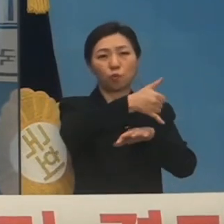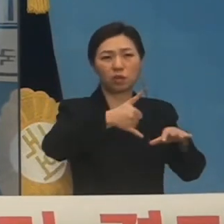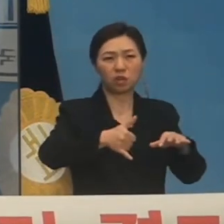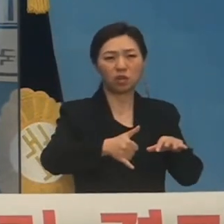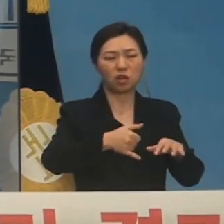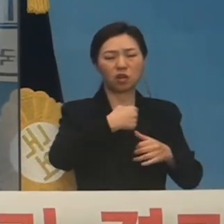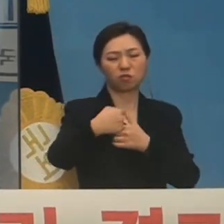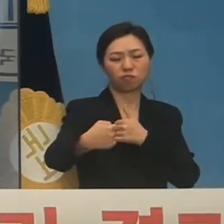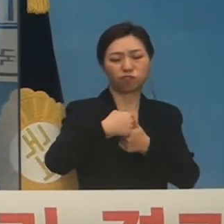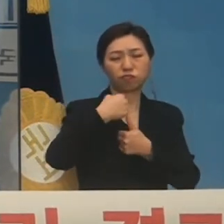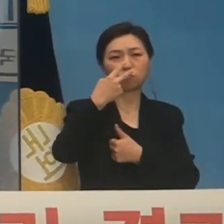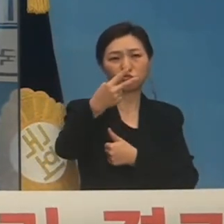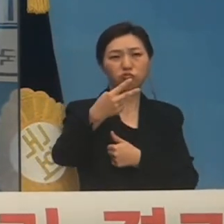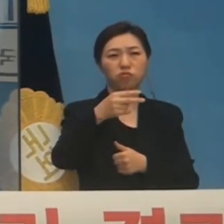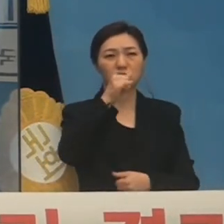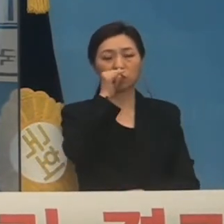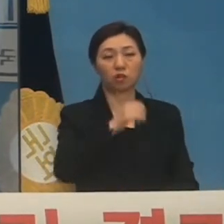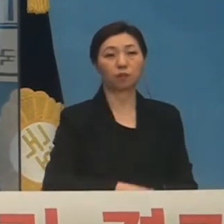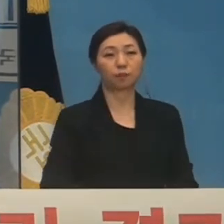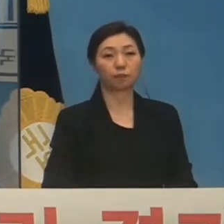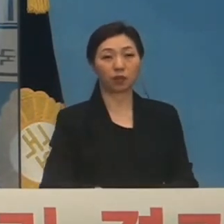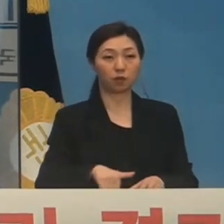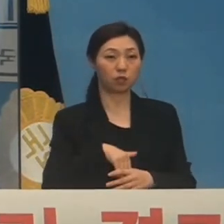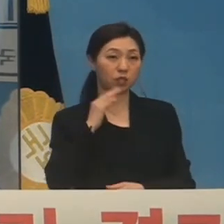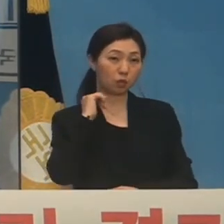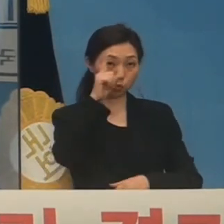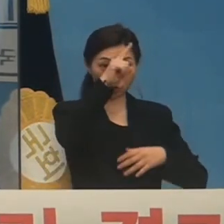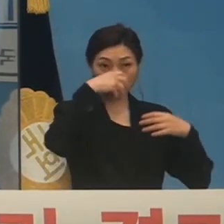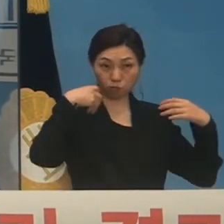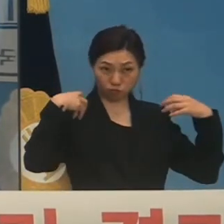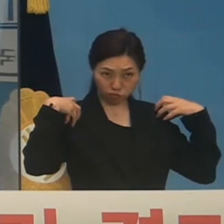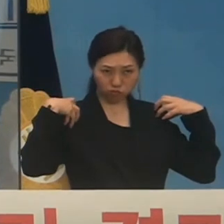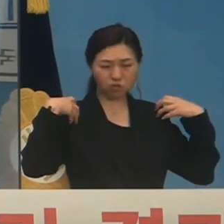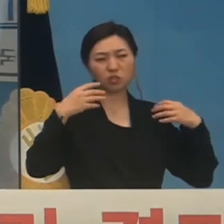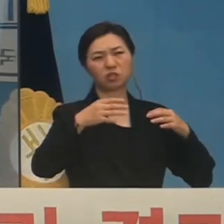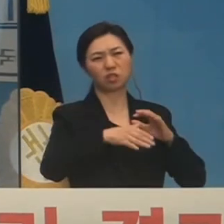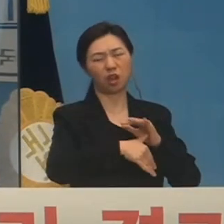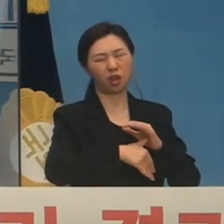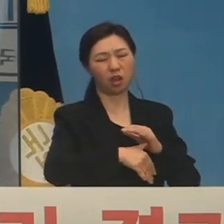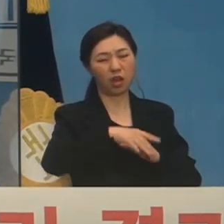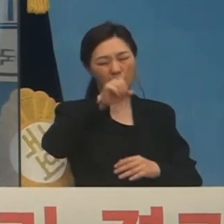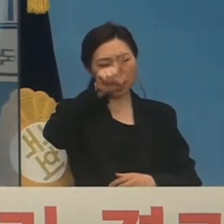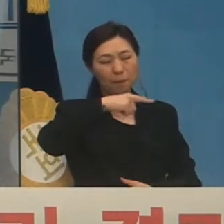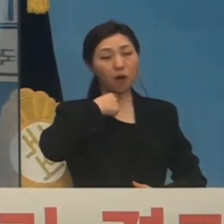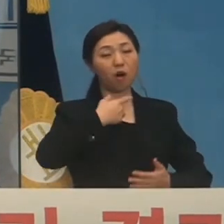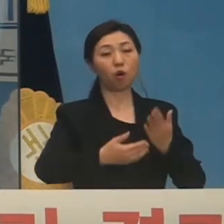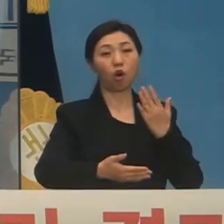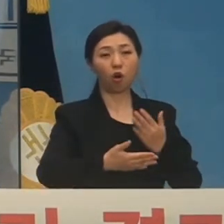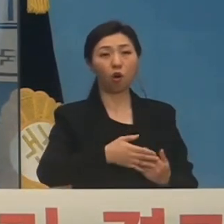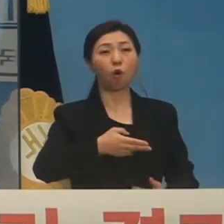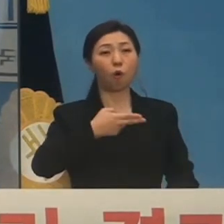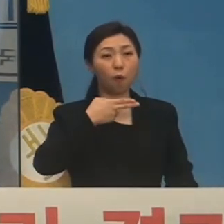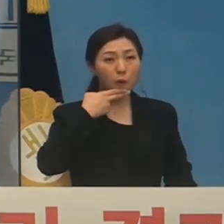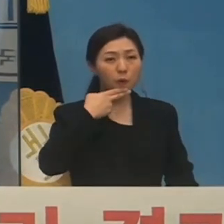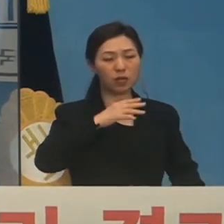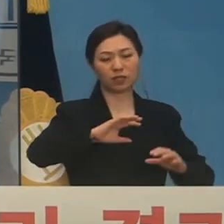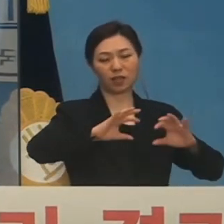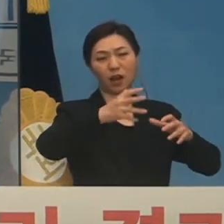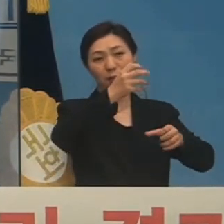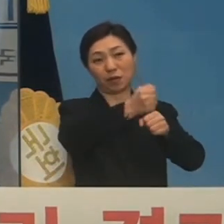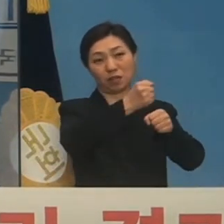문재인 대통령은 후보 시절 한 번도 경험해 보지 못한 나라를 만들겠다고 공약을 했습니다.